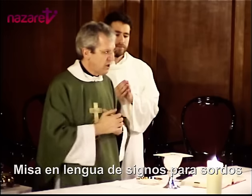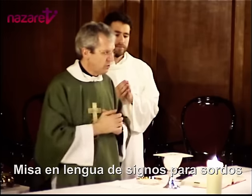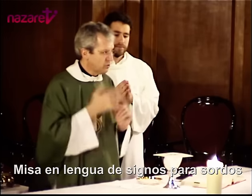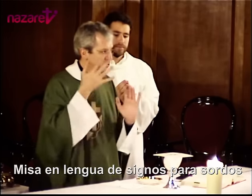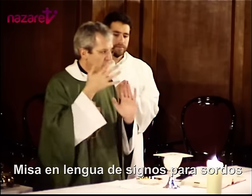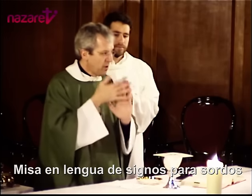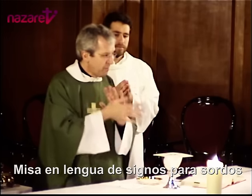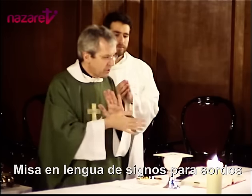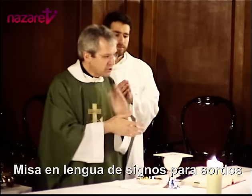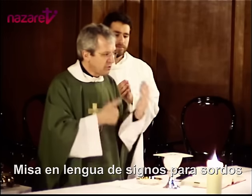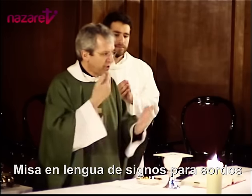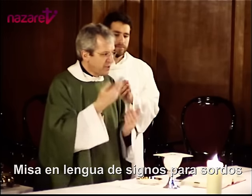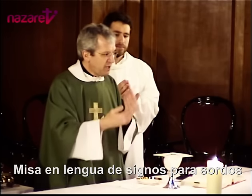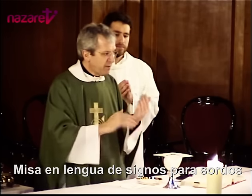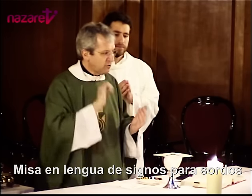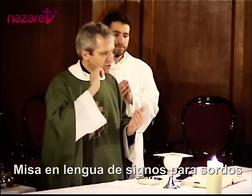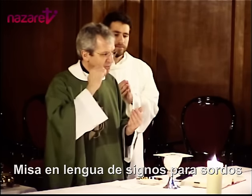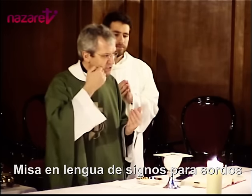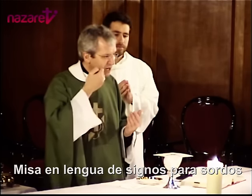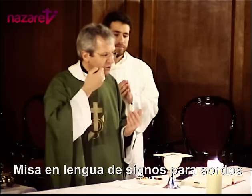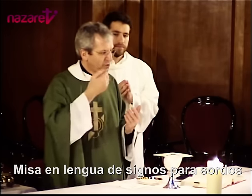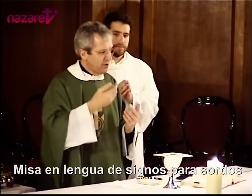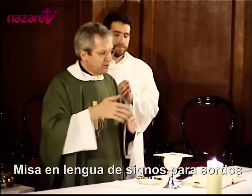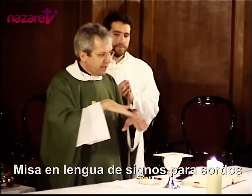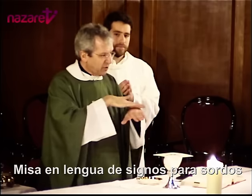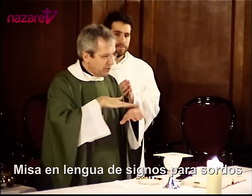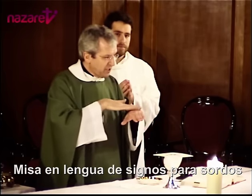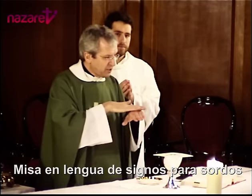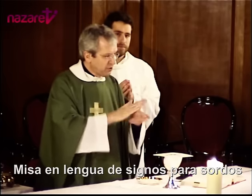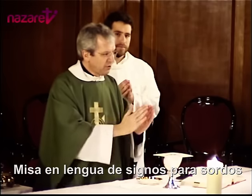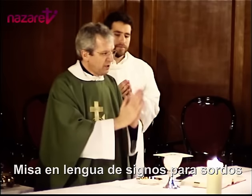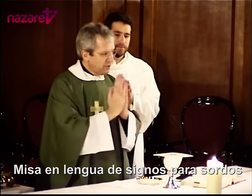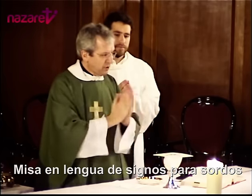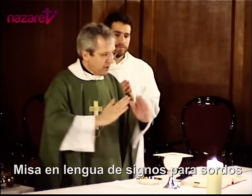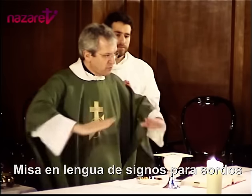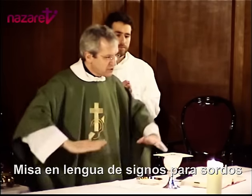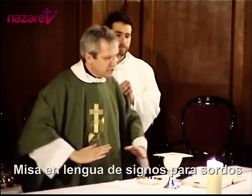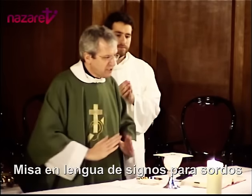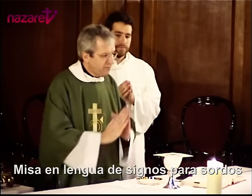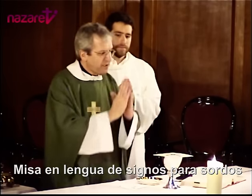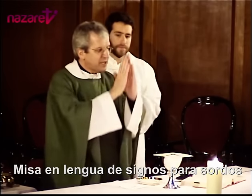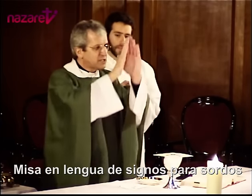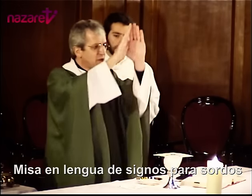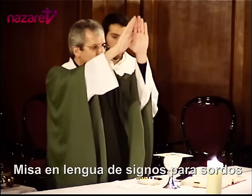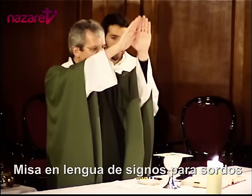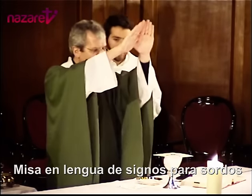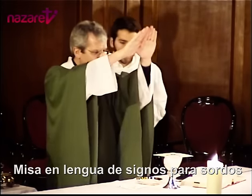otros. Por eso, celebrando este misterio de reconciliación, te rogamos que santifiques con el rocío